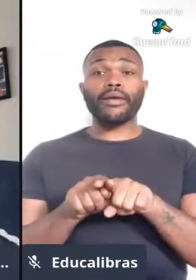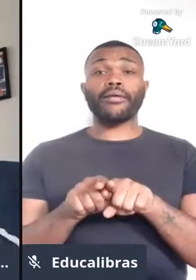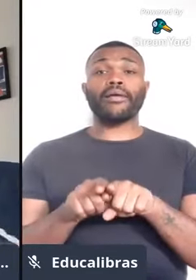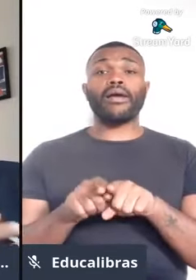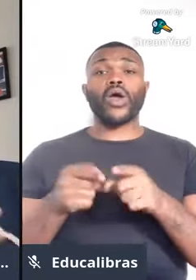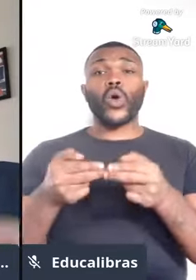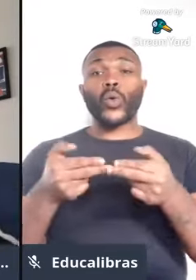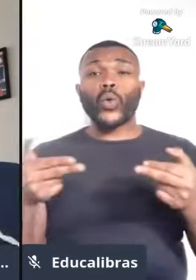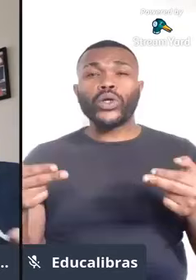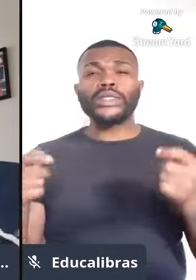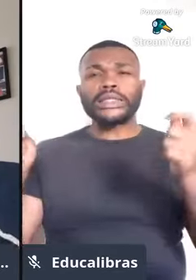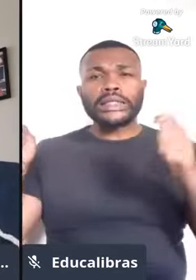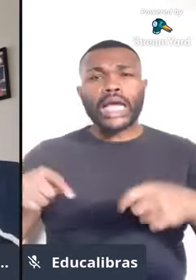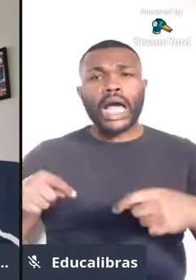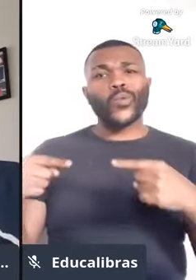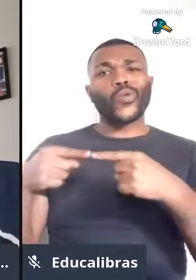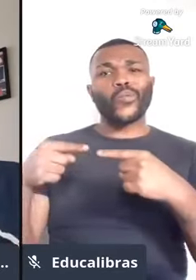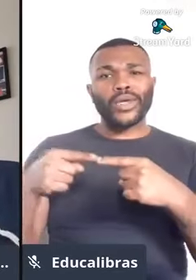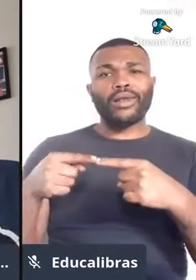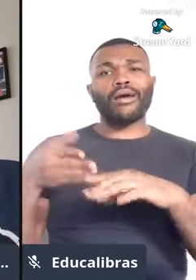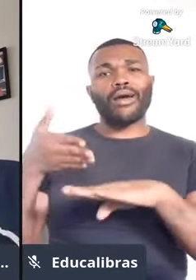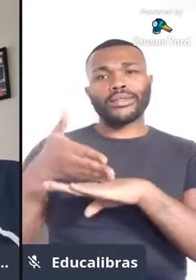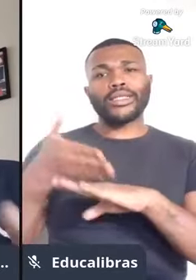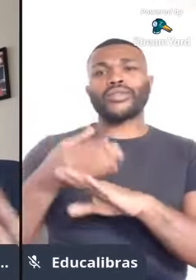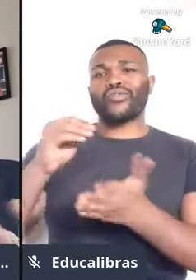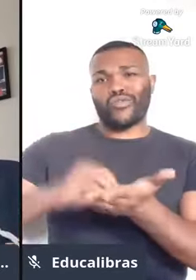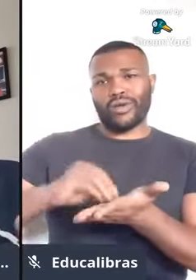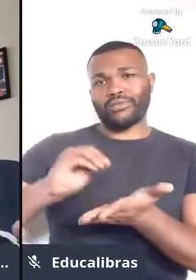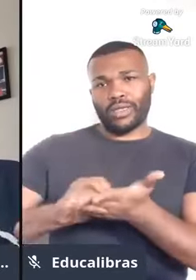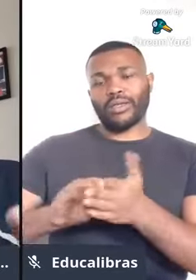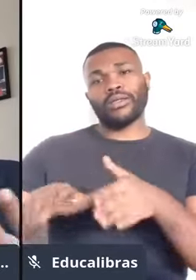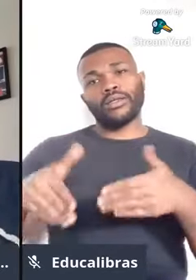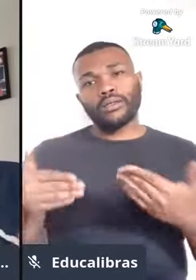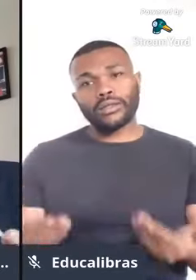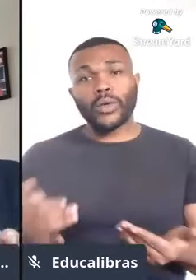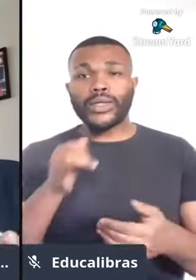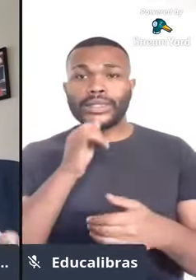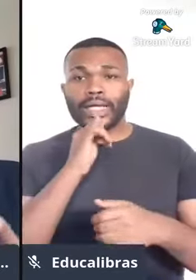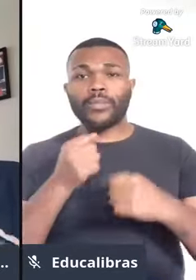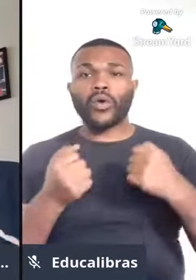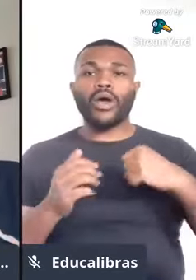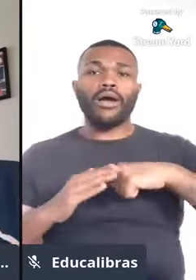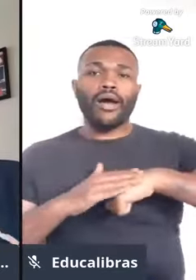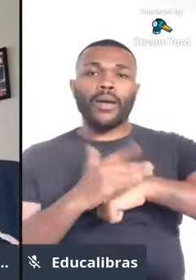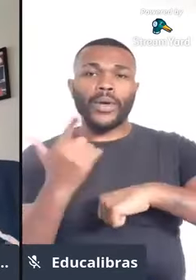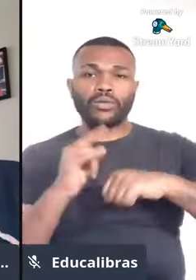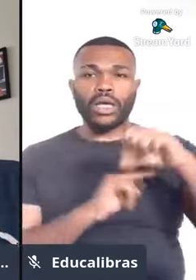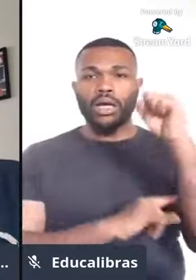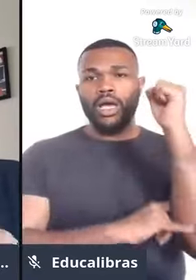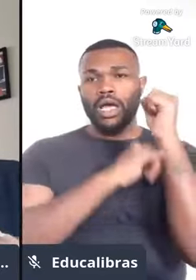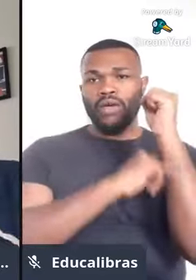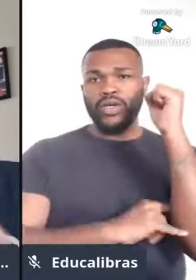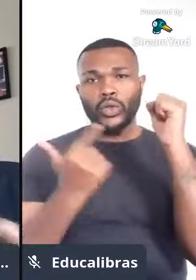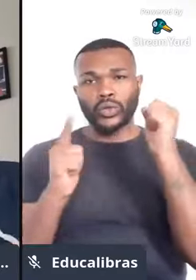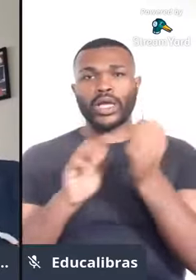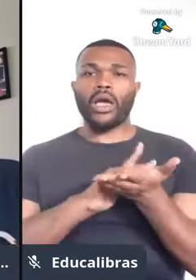acesso. Aí você já amplia tudo isso. Então, não tem rampa, não tem elevador, não tem braille, não tem libras,